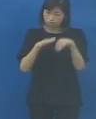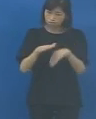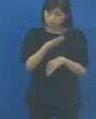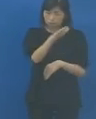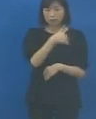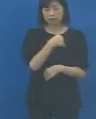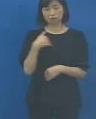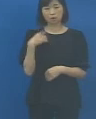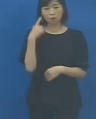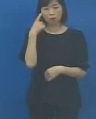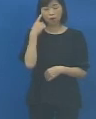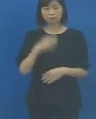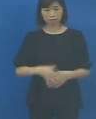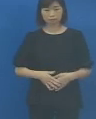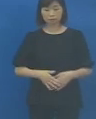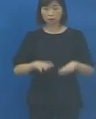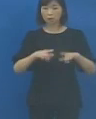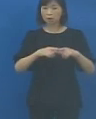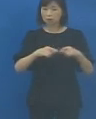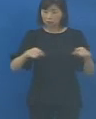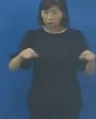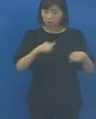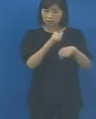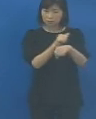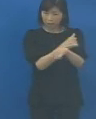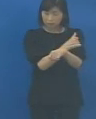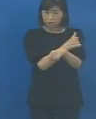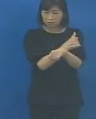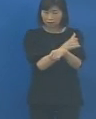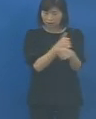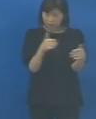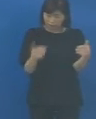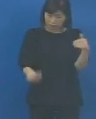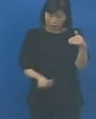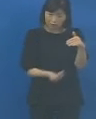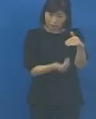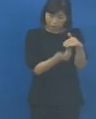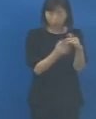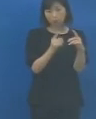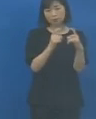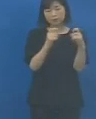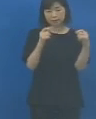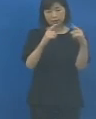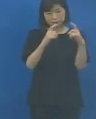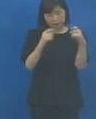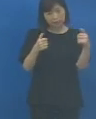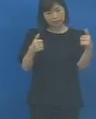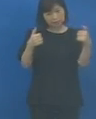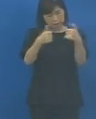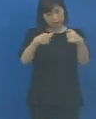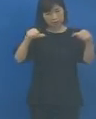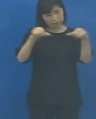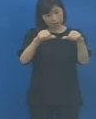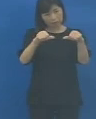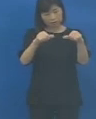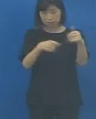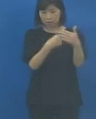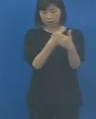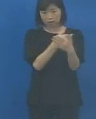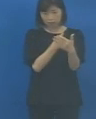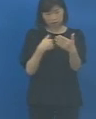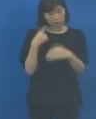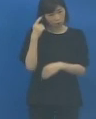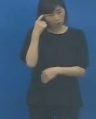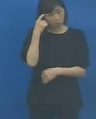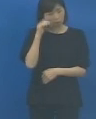回も唯一日本選手で決勝に残った選手でありますから、今後の飛躍にぜひとも期待したいと思い